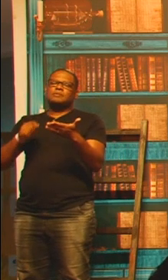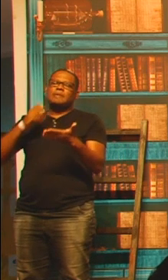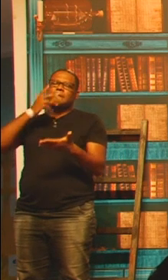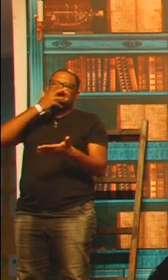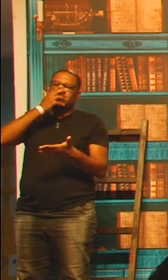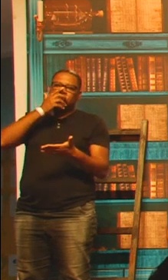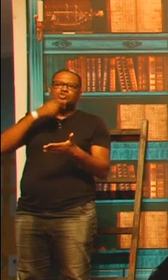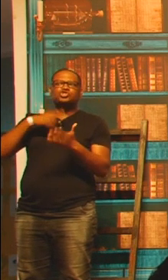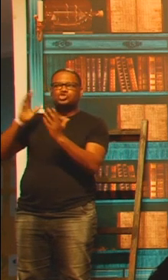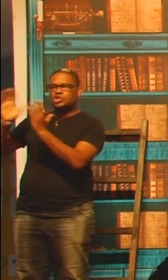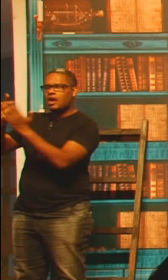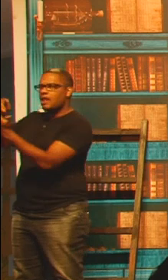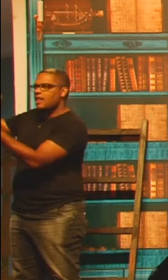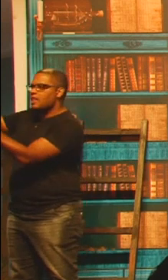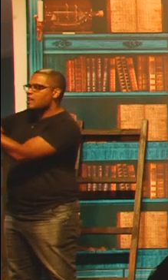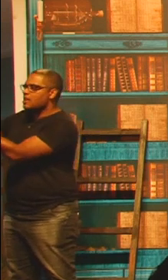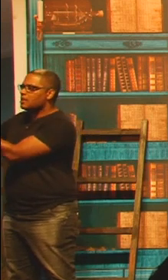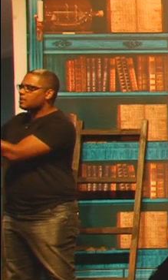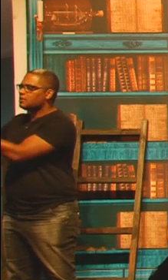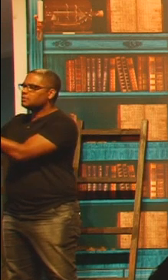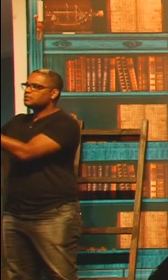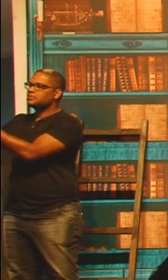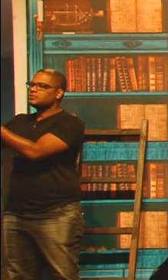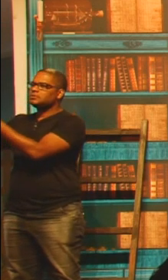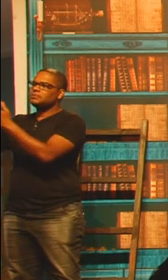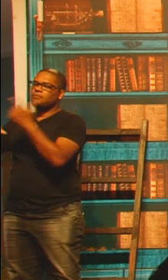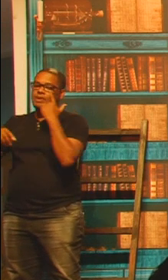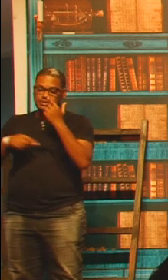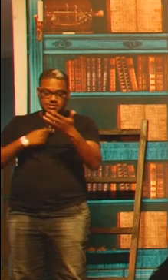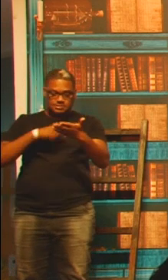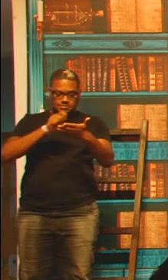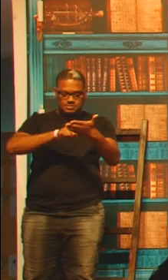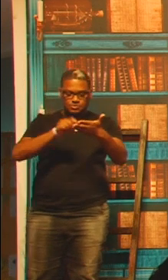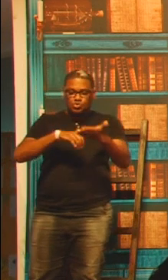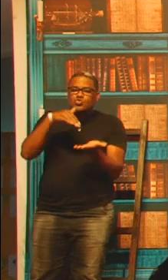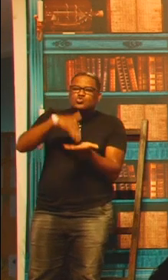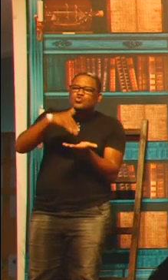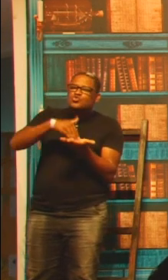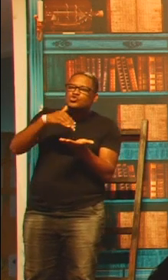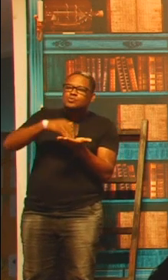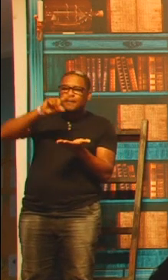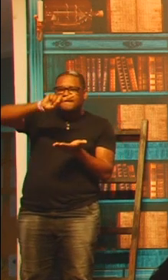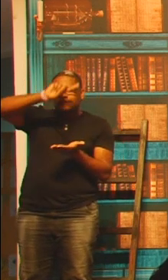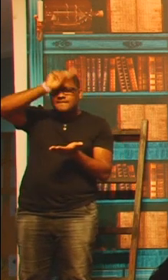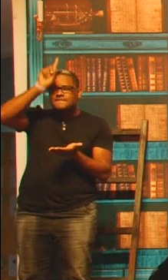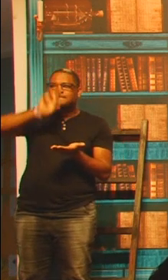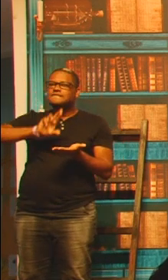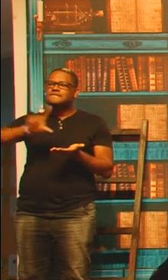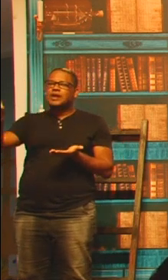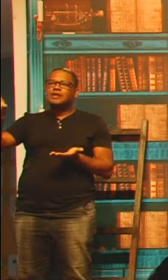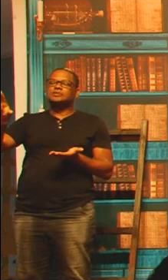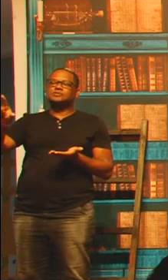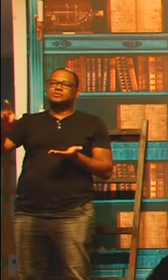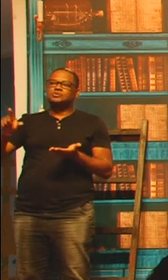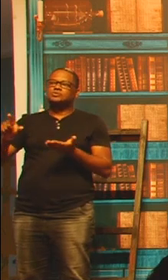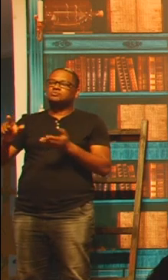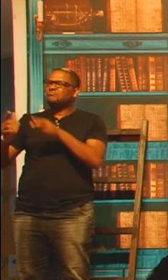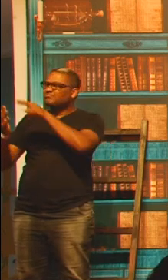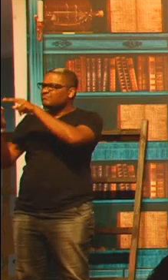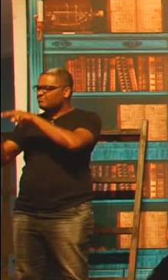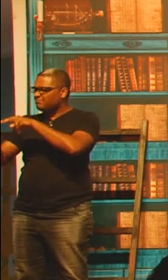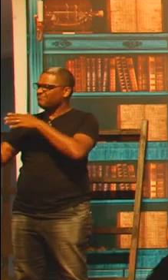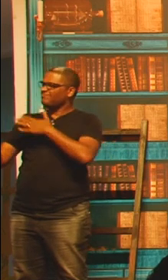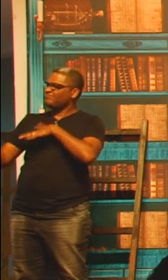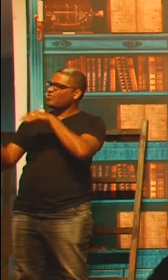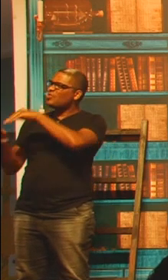coisas que eu tinha lido e que eu inventava um final diferente. Então foram as primeiras coisas, assim. Eu não gostava muito do final, eu